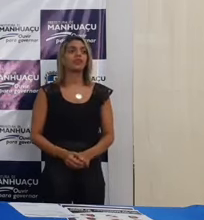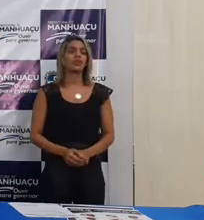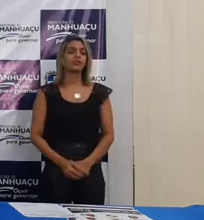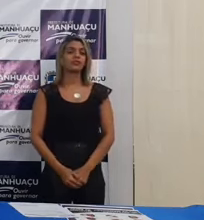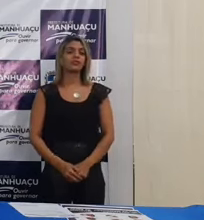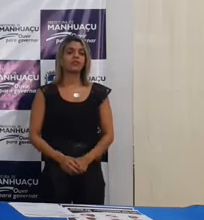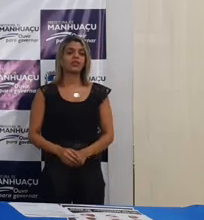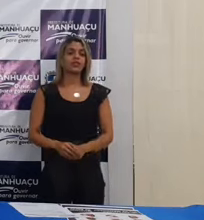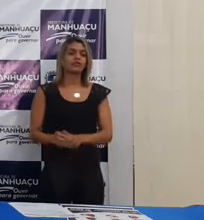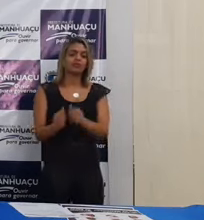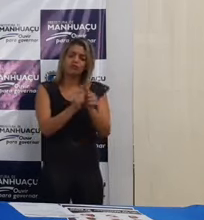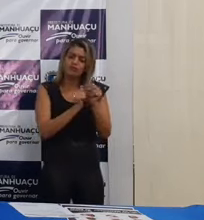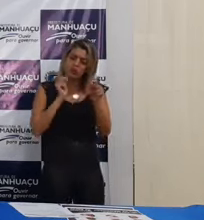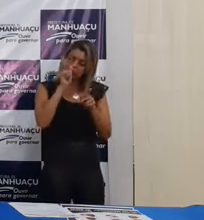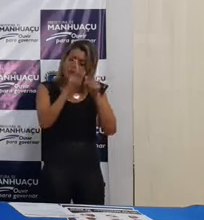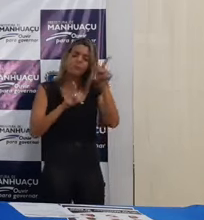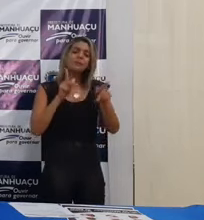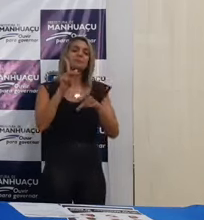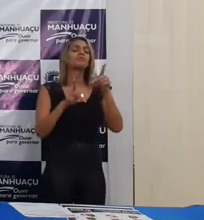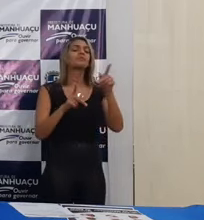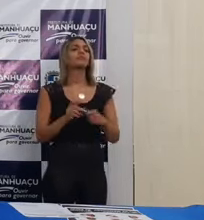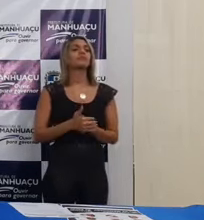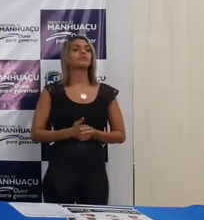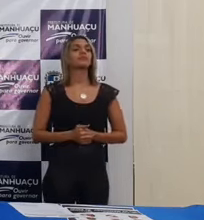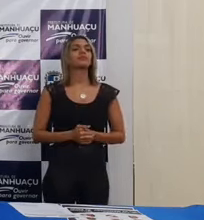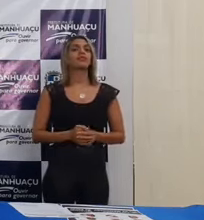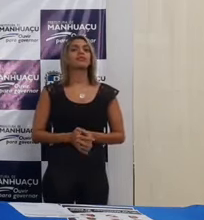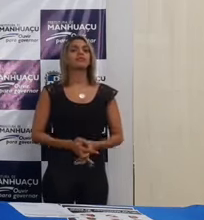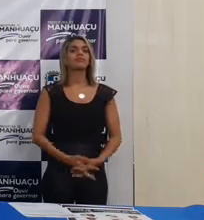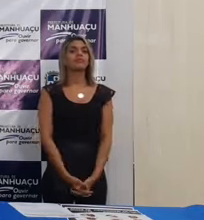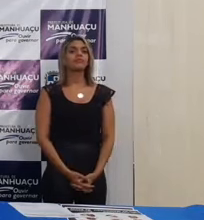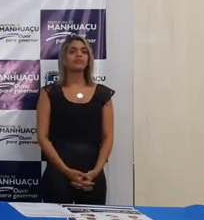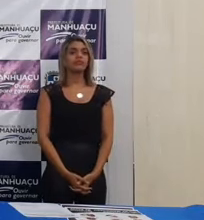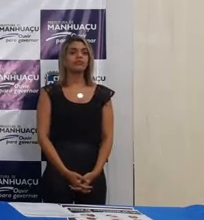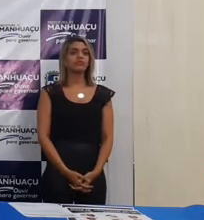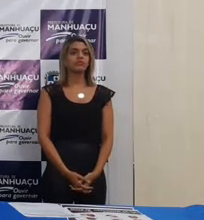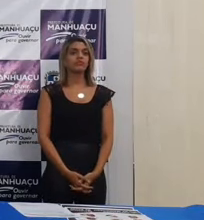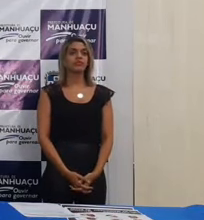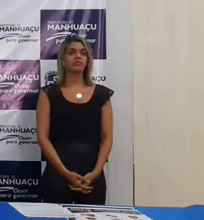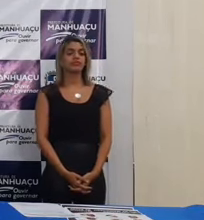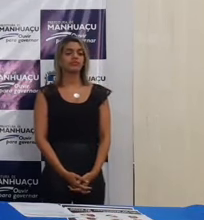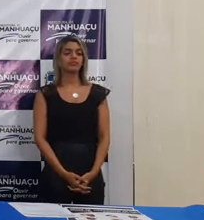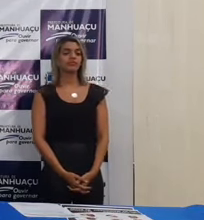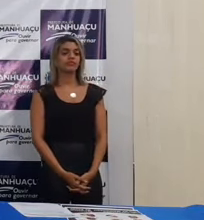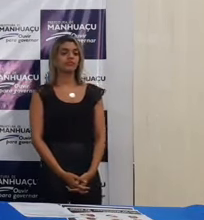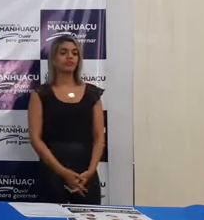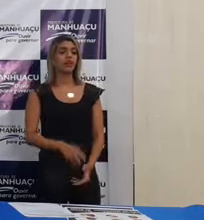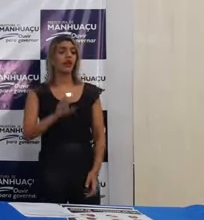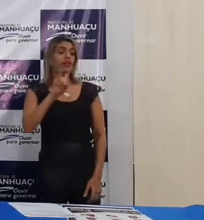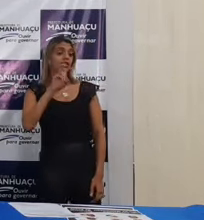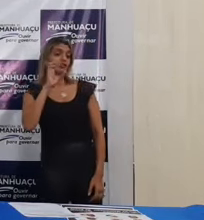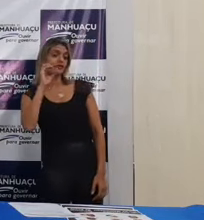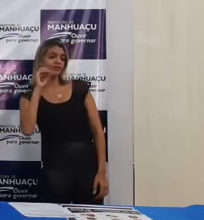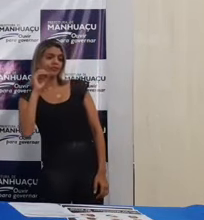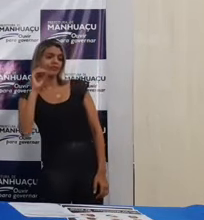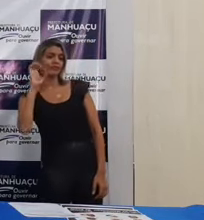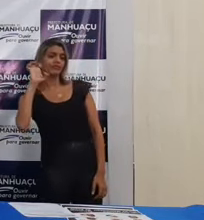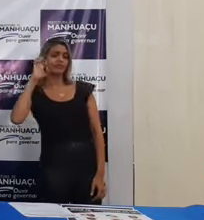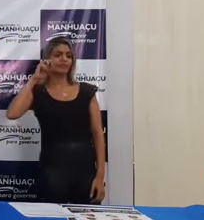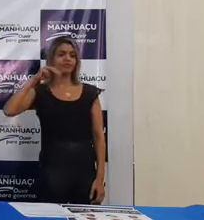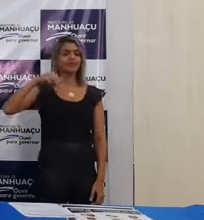município próximo a nós tem empresas, ele fica aberto, ele tem 50 empresas dentro do município. Ele não vai impactar, mas ele não